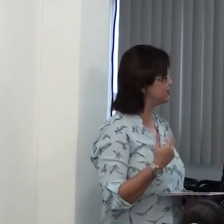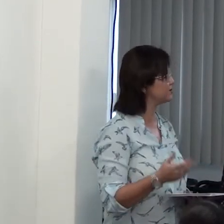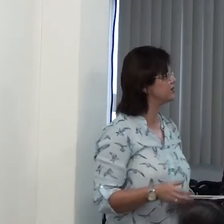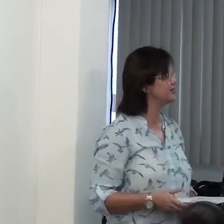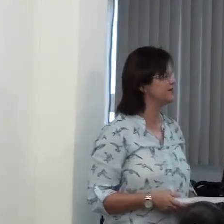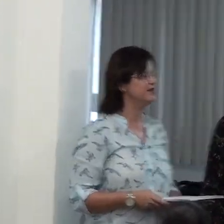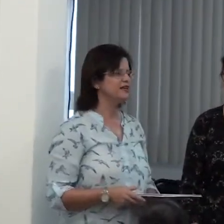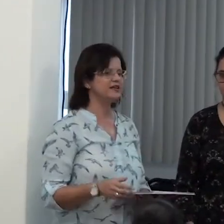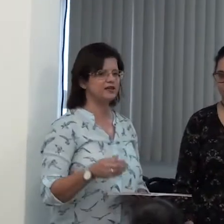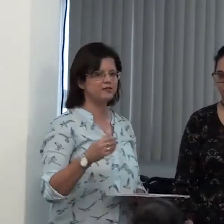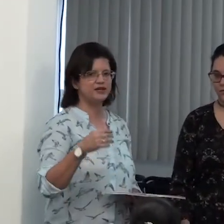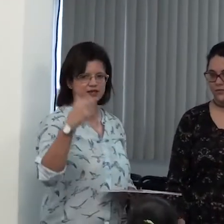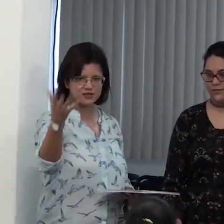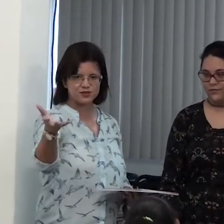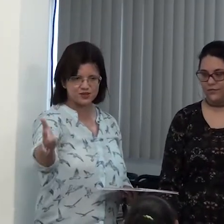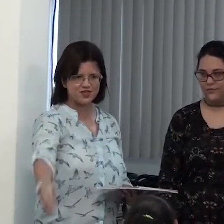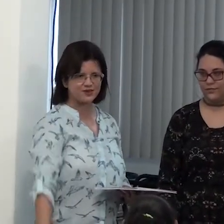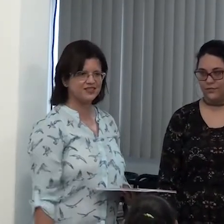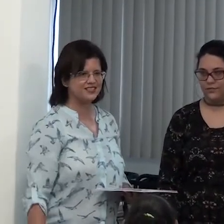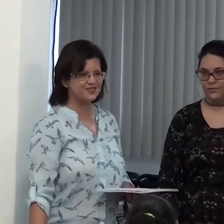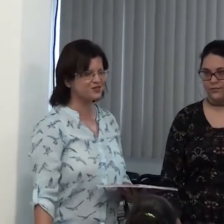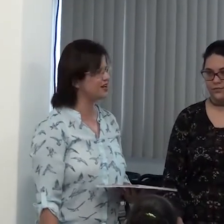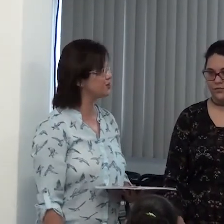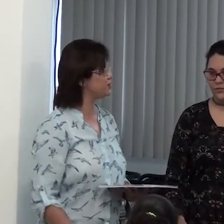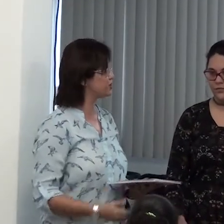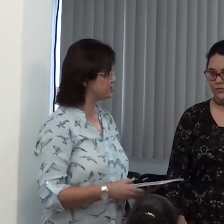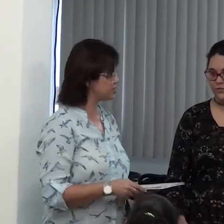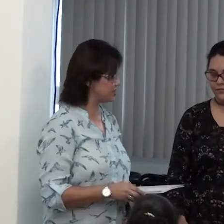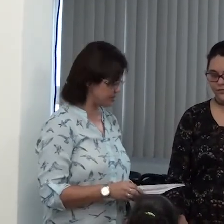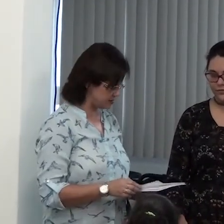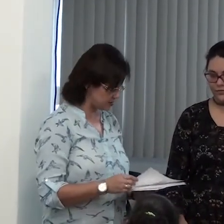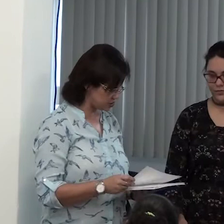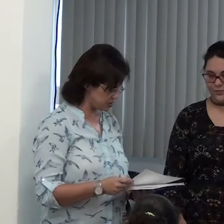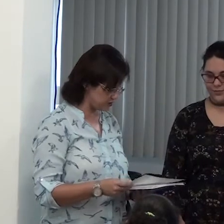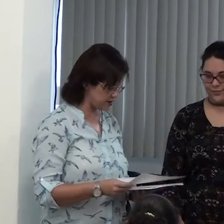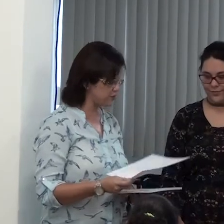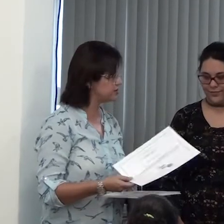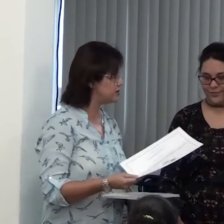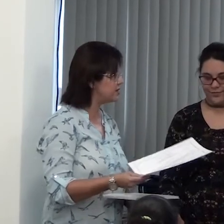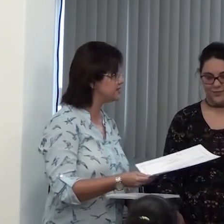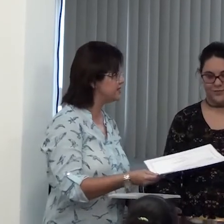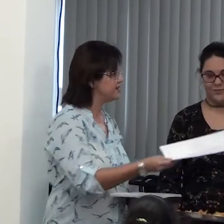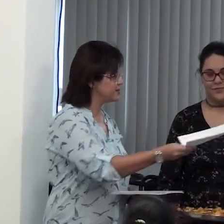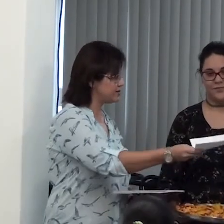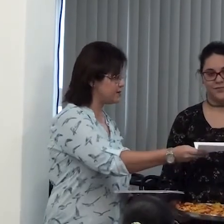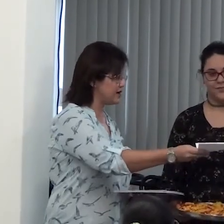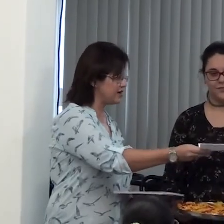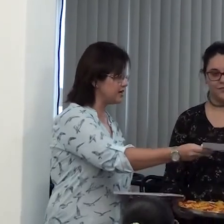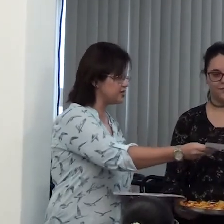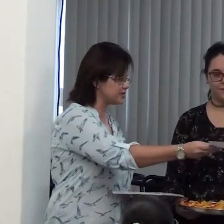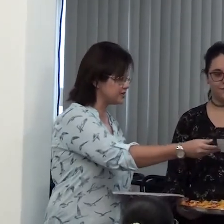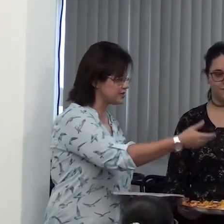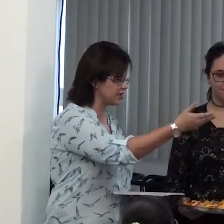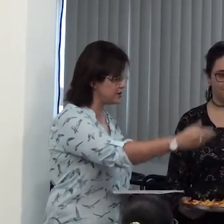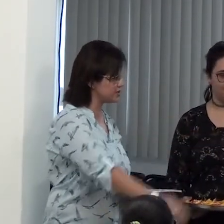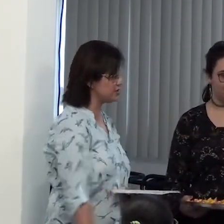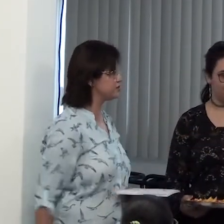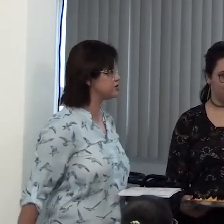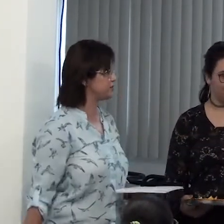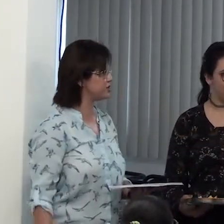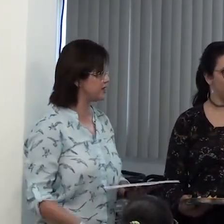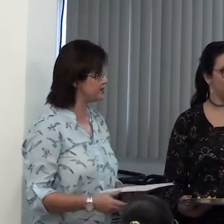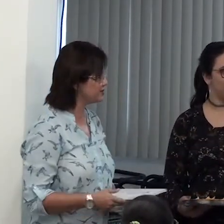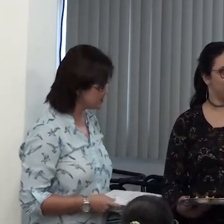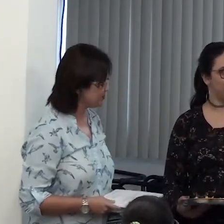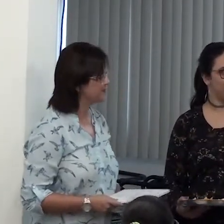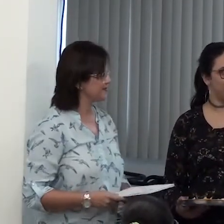Cabeça, né, ao longo do ano, e também as ações da Coordenação Geral de Pesquisa e Extensão. Então, a gente faz menção honrosa o trabalho e agradecemos aí pelos